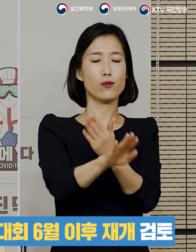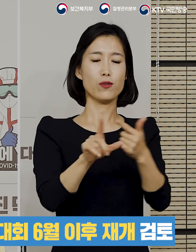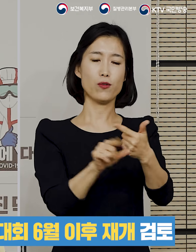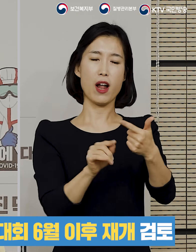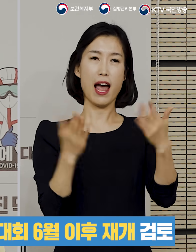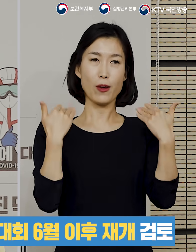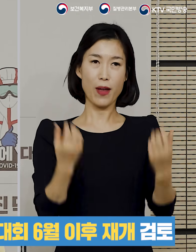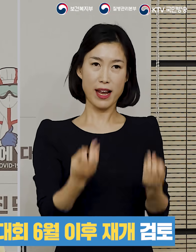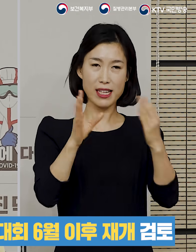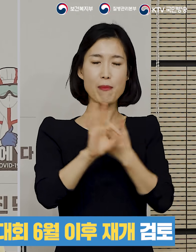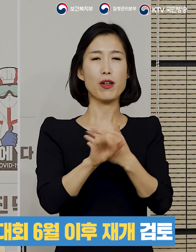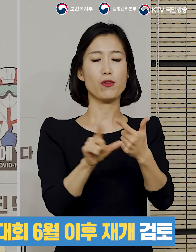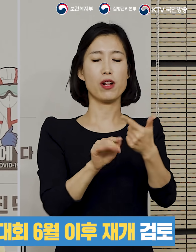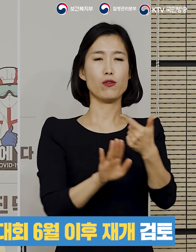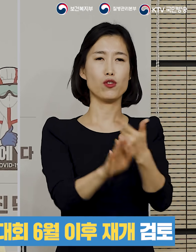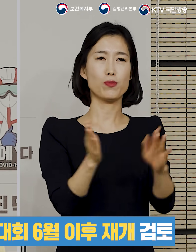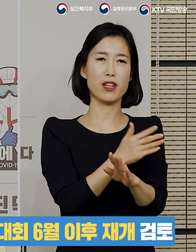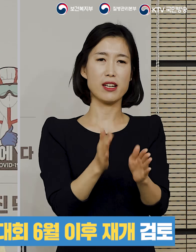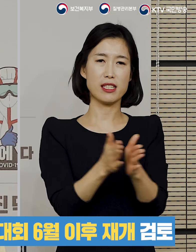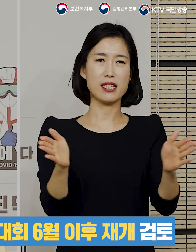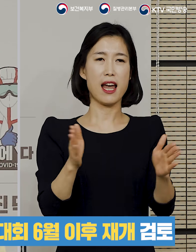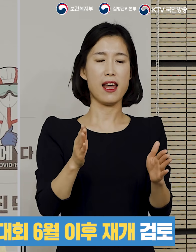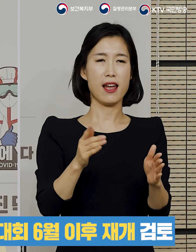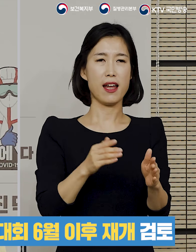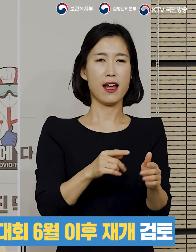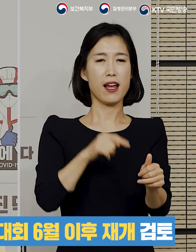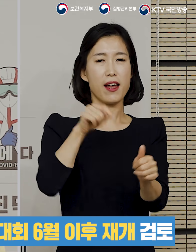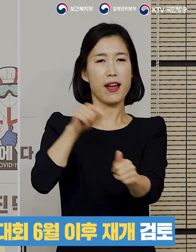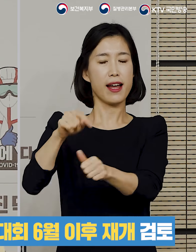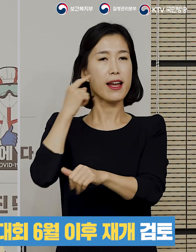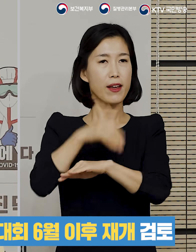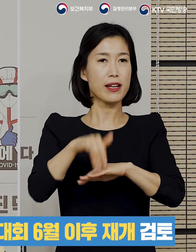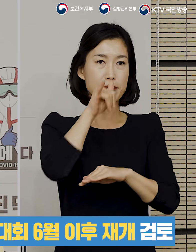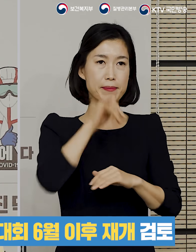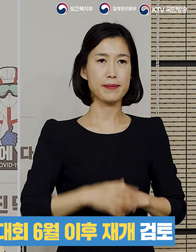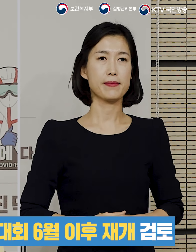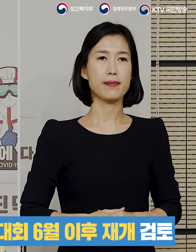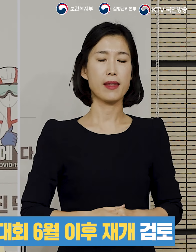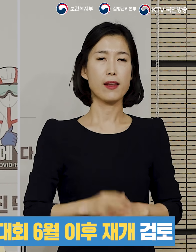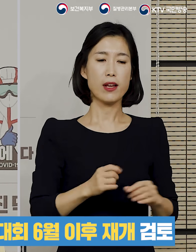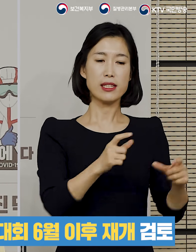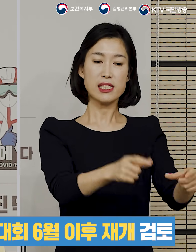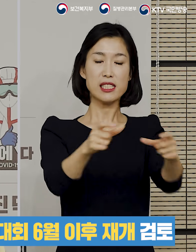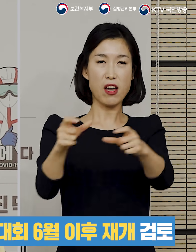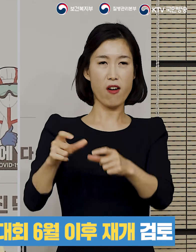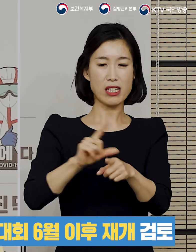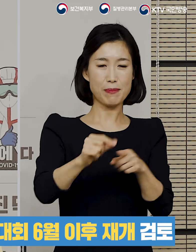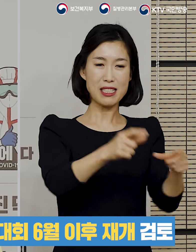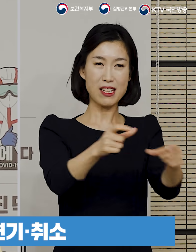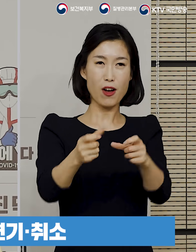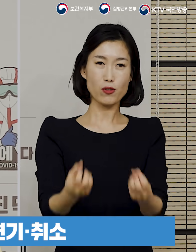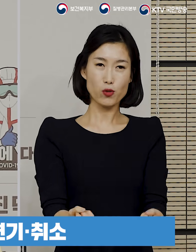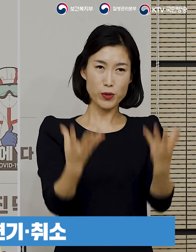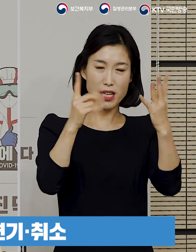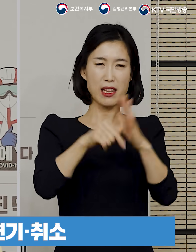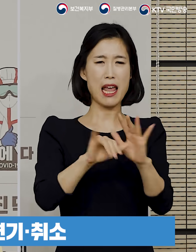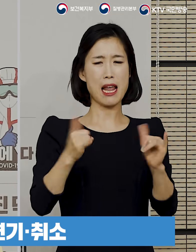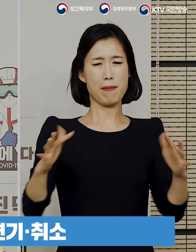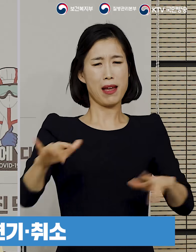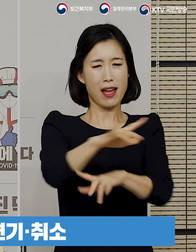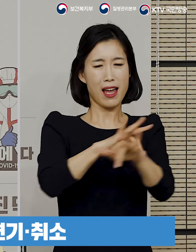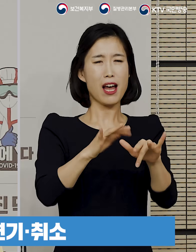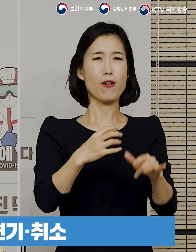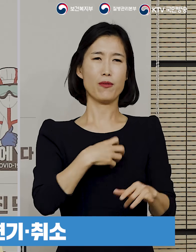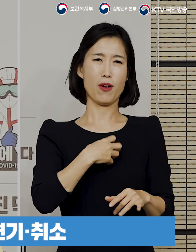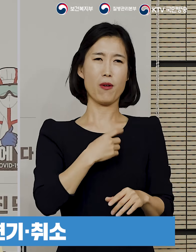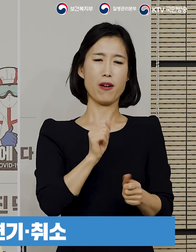6월 이후부터 점진적으로 재개하도록 검토할 예정입니다. 지역 축제는